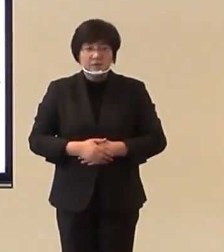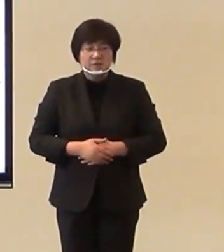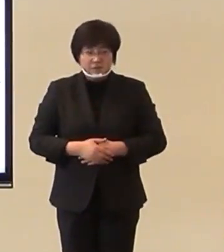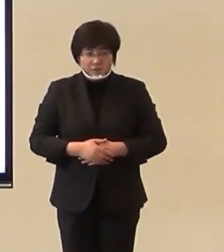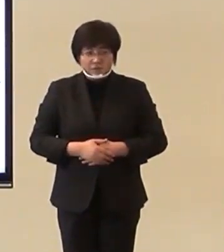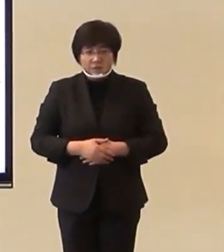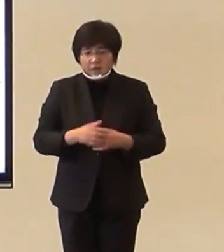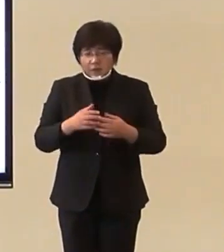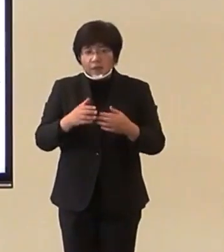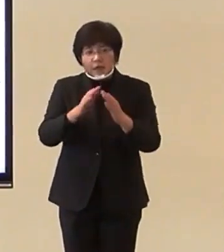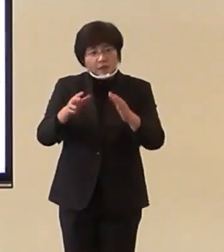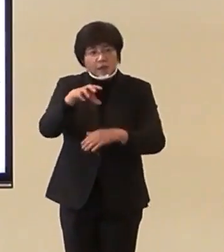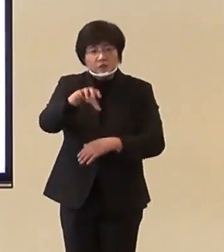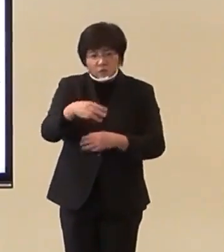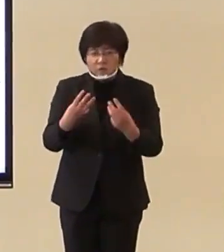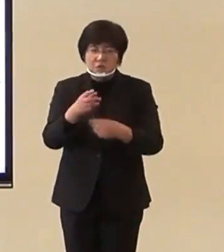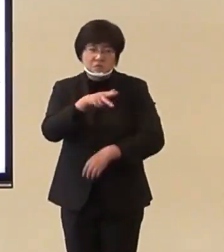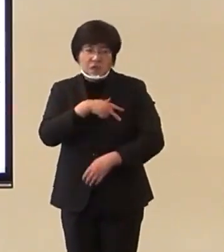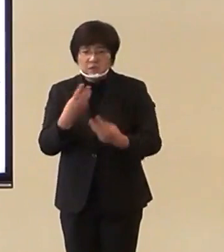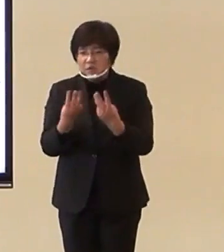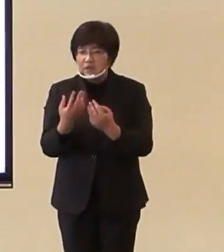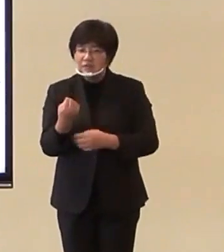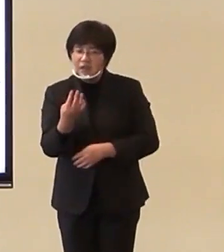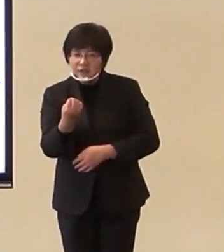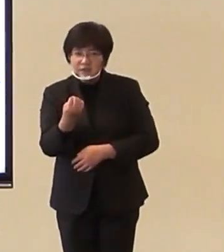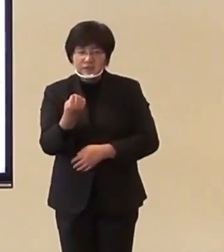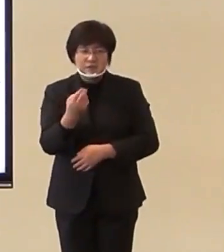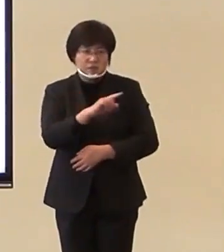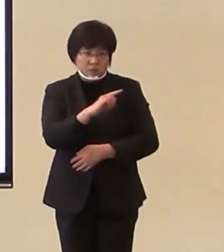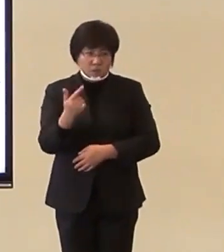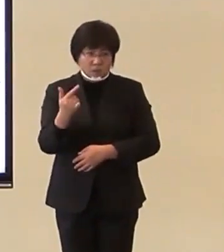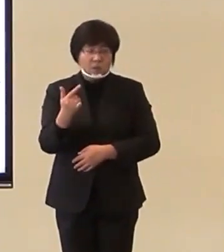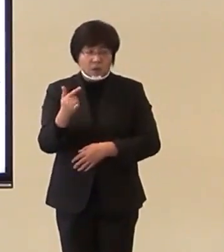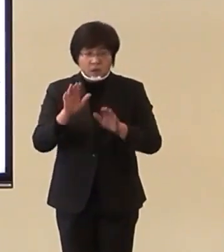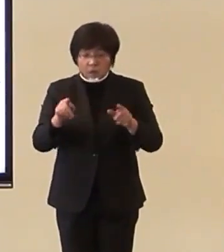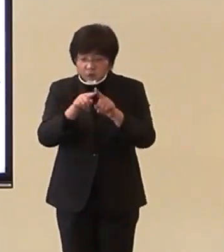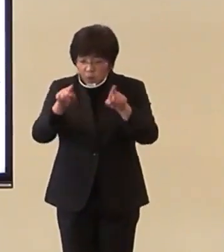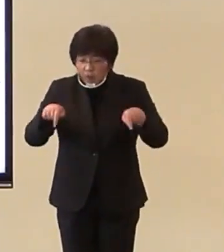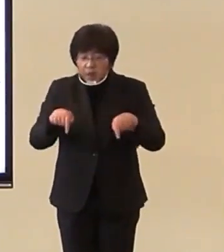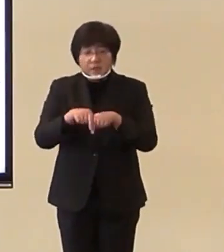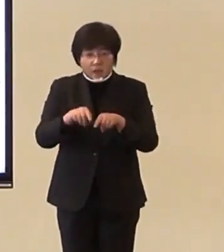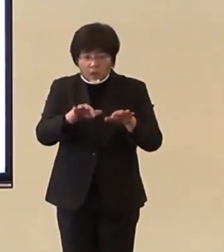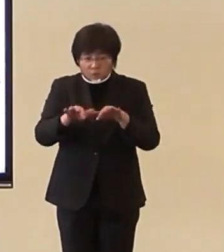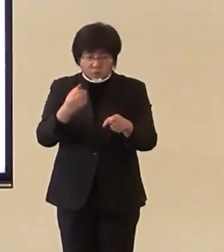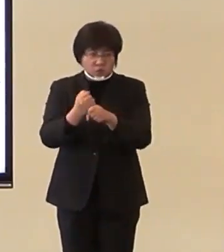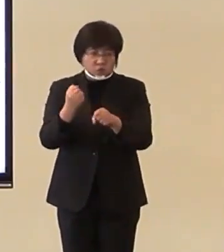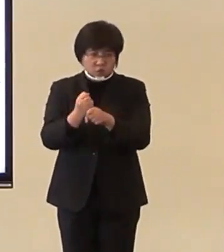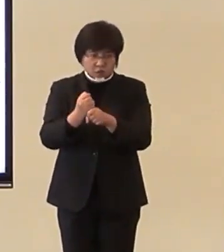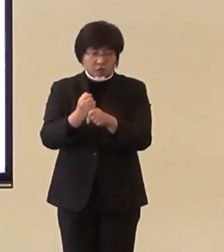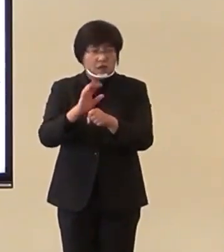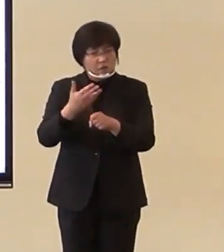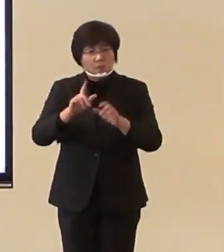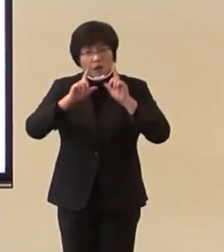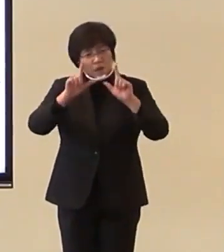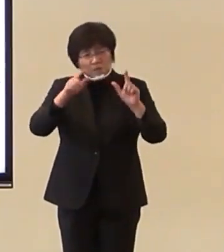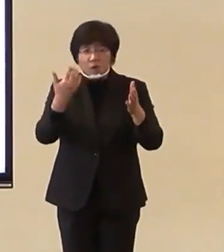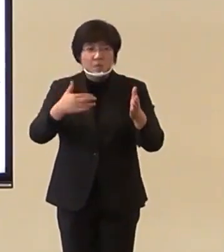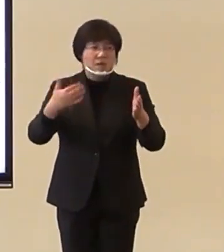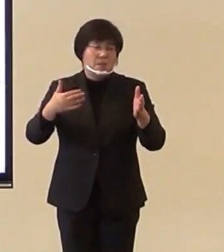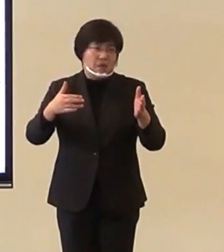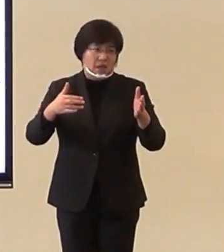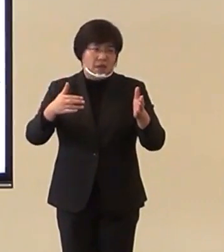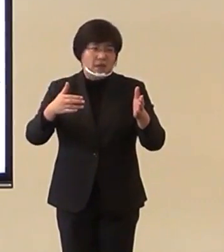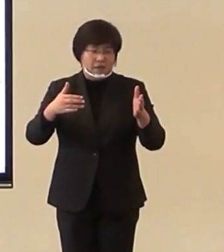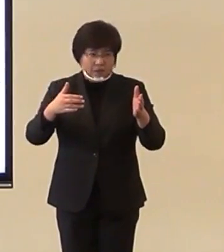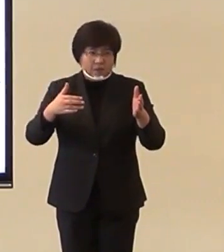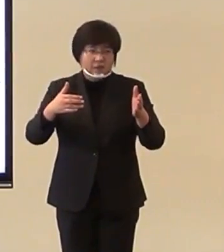どこに何人とかいう形につきましては、書類上は作られておりますけれども、まだ発表する段階にはなっていないというふうに承知し